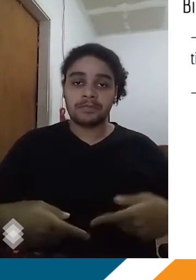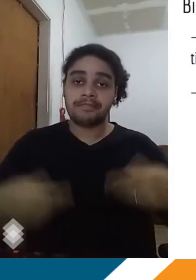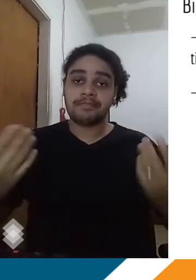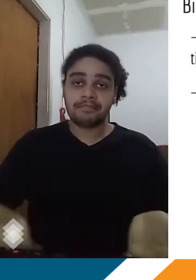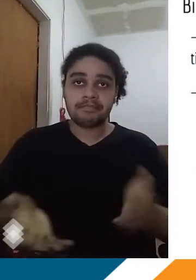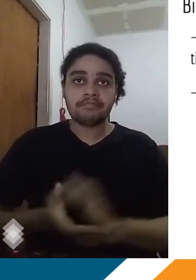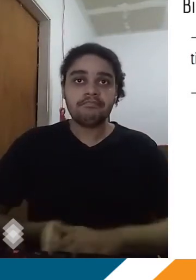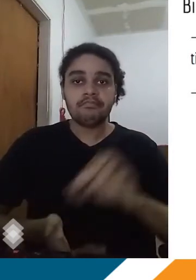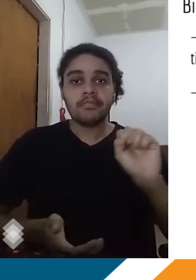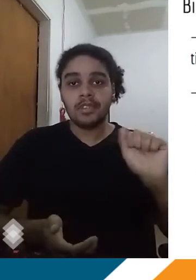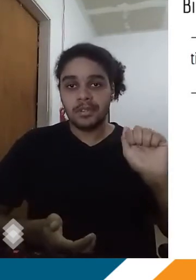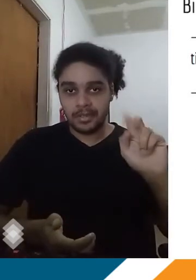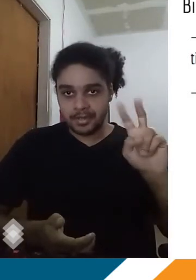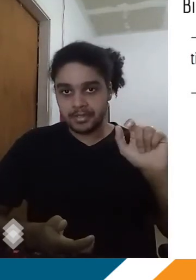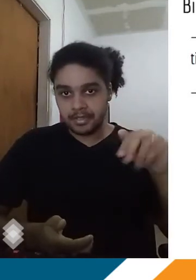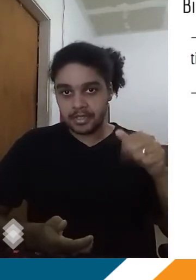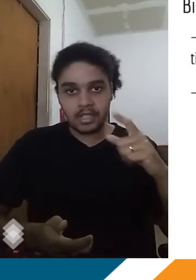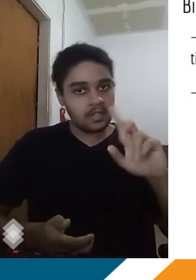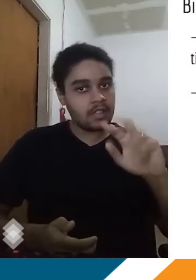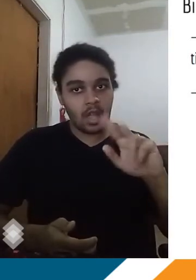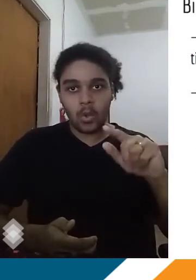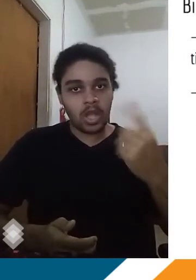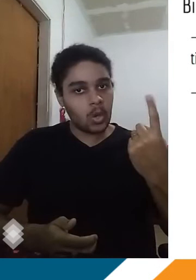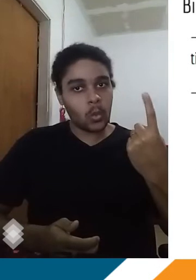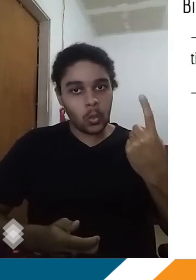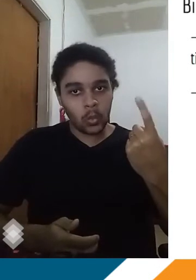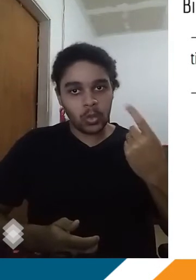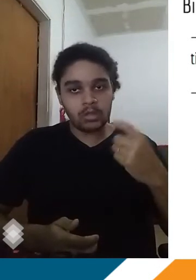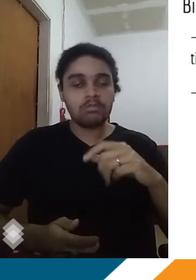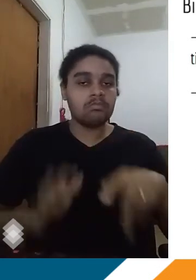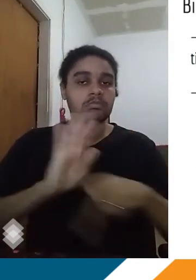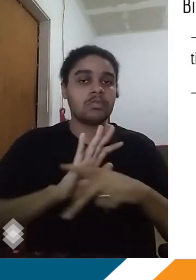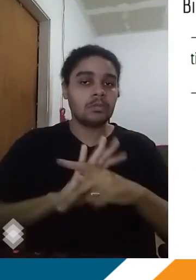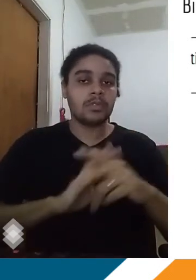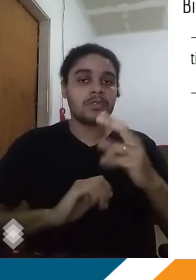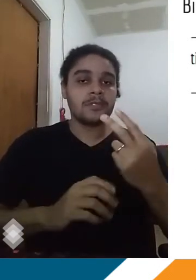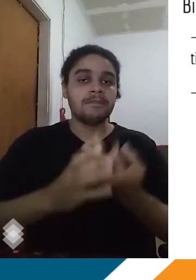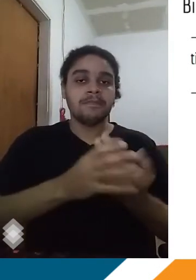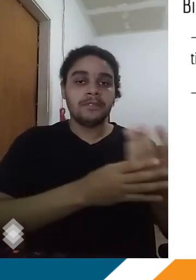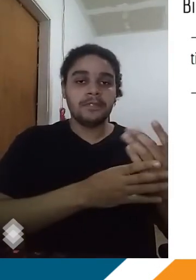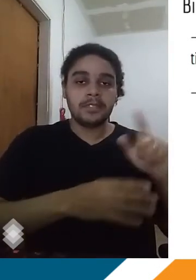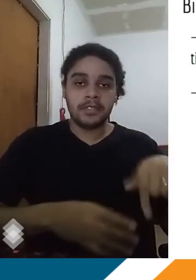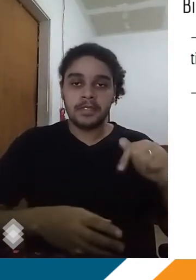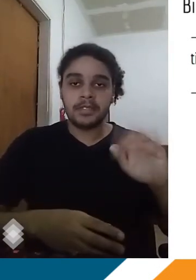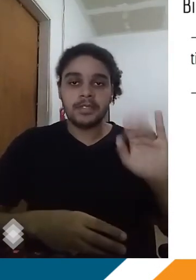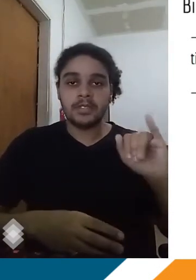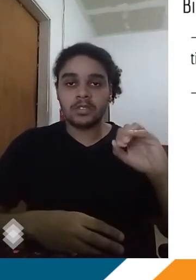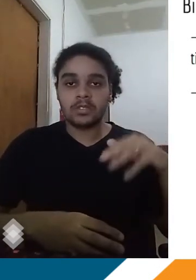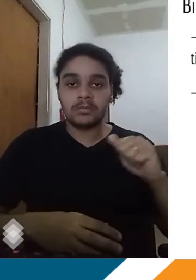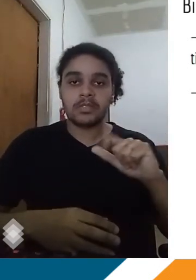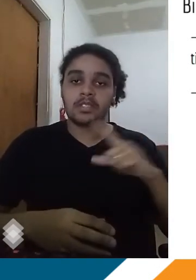Bom, a savana, né, ela não é o único tipo vegetacional presente nesse bioma. A gente também tem outros tipos